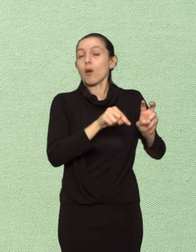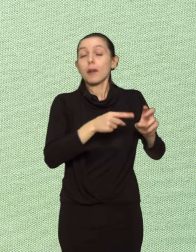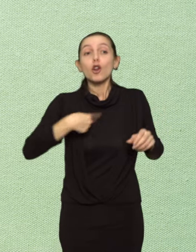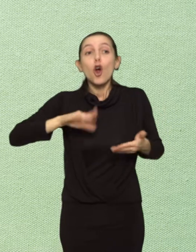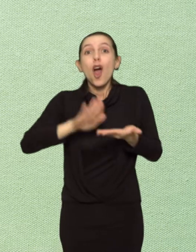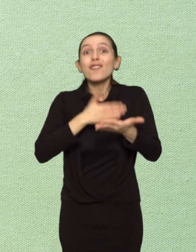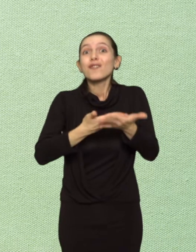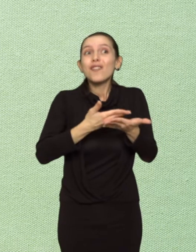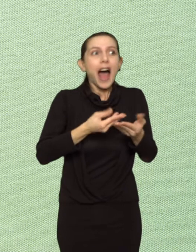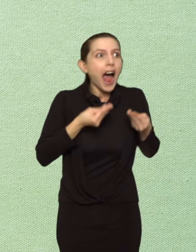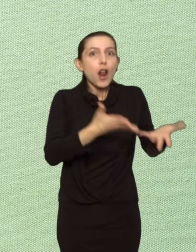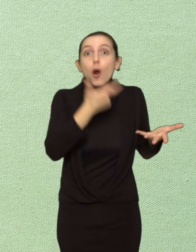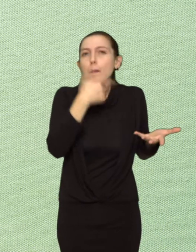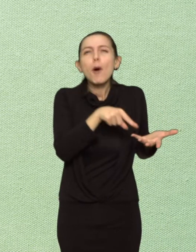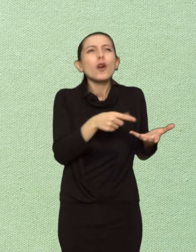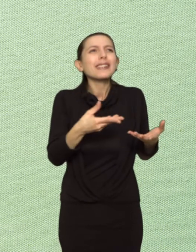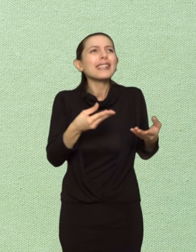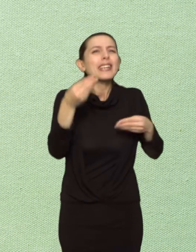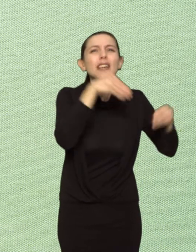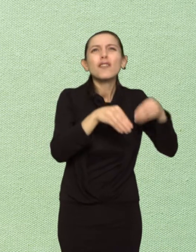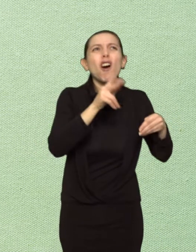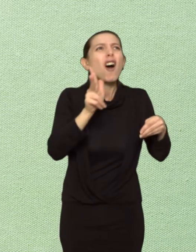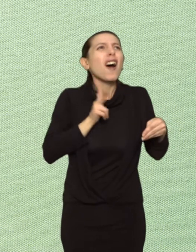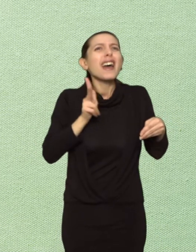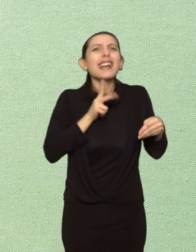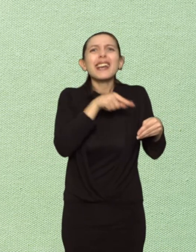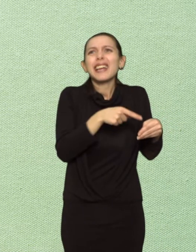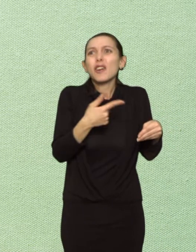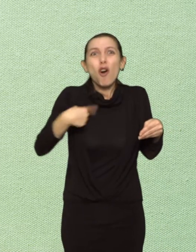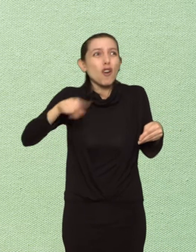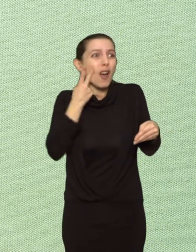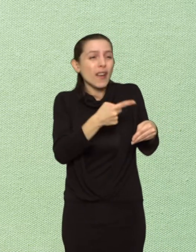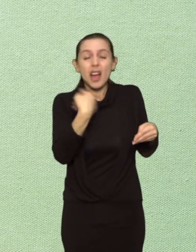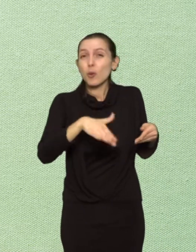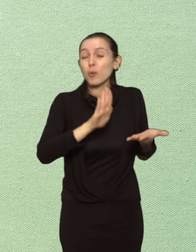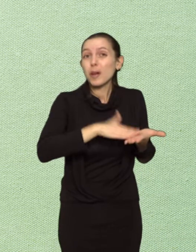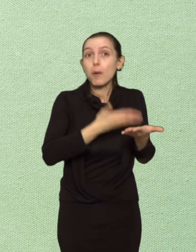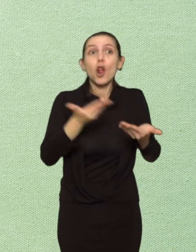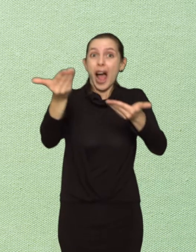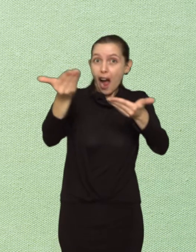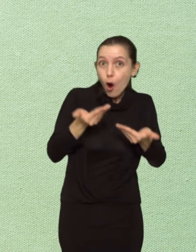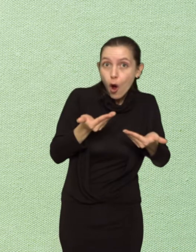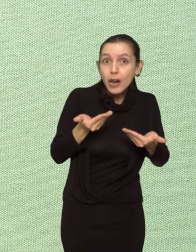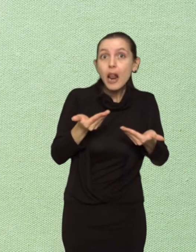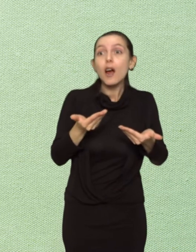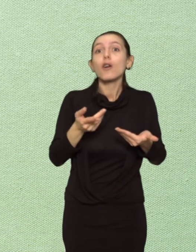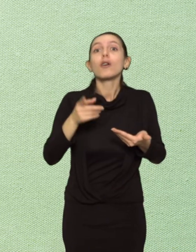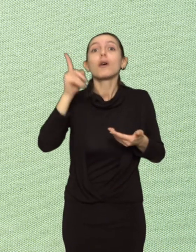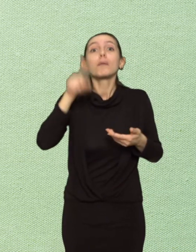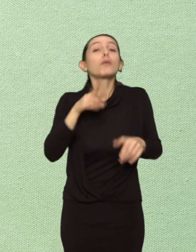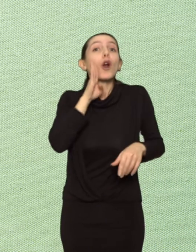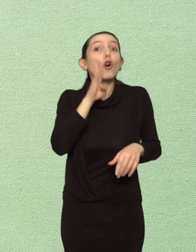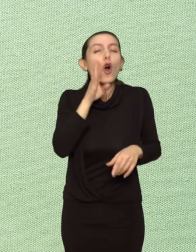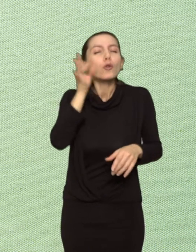valorizzato proprio perché mette insieme tanti elementi che per noi sono importanti, non solo l'accoglienza, ma il peer counseling